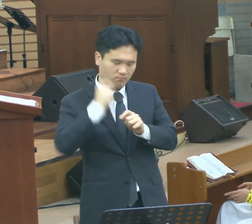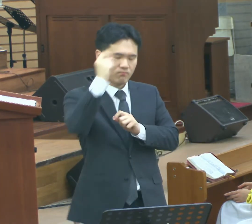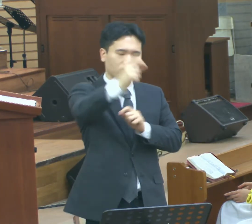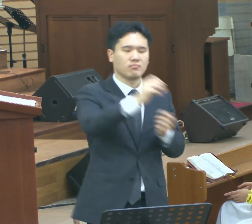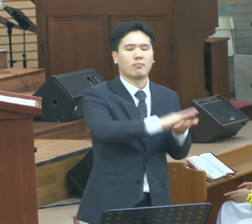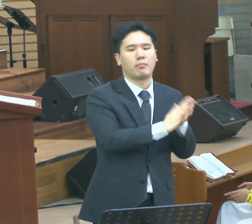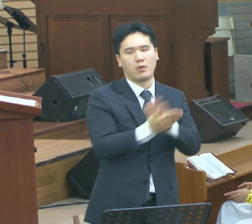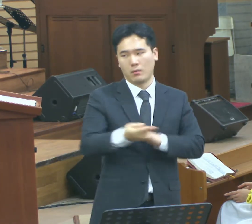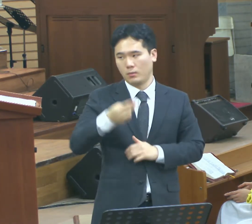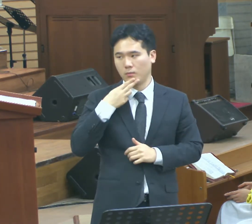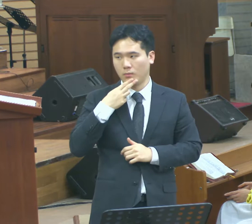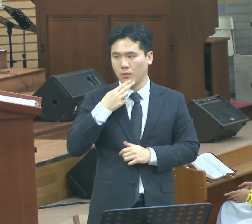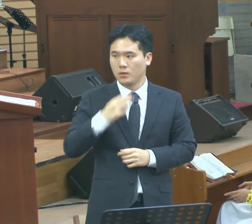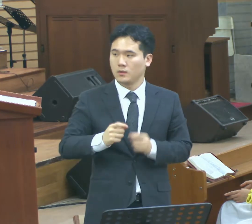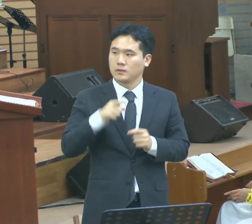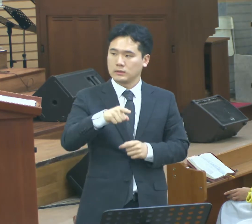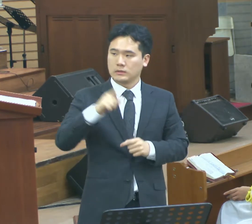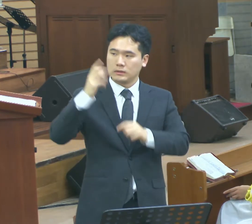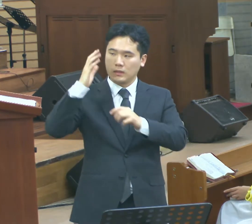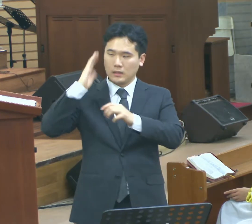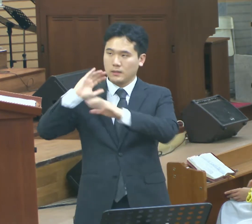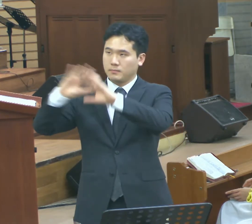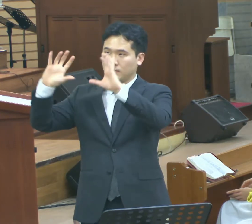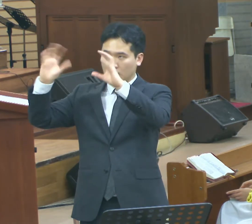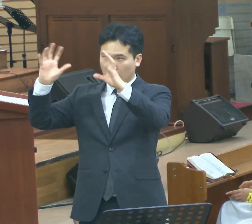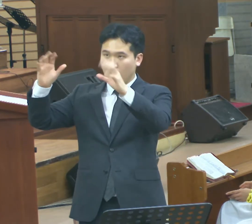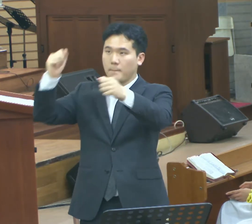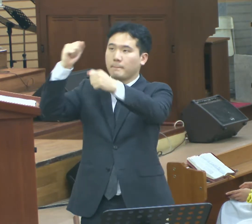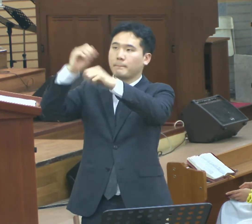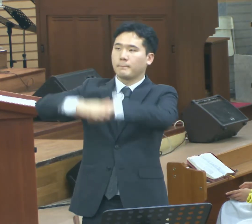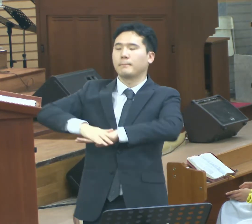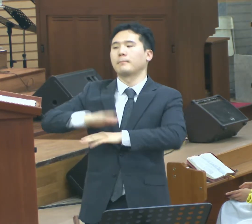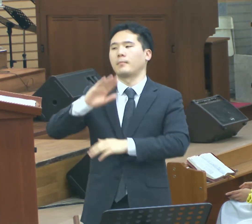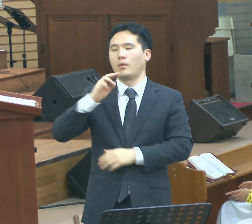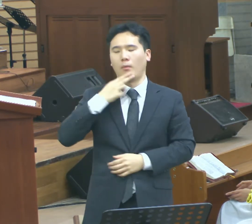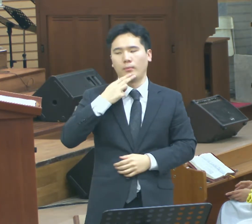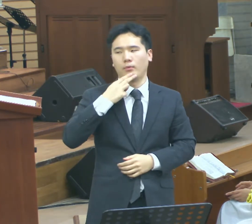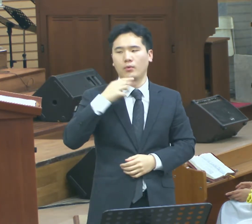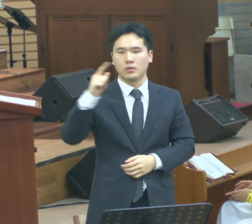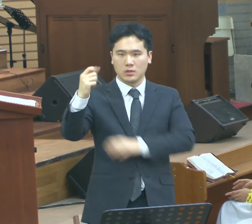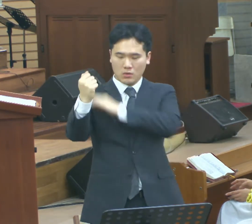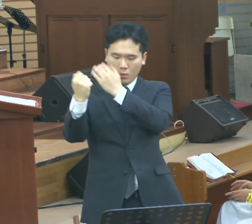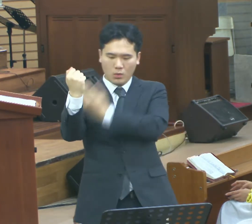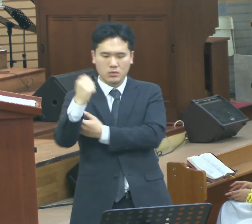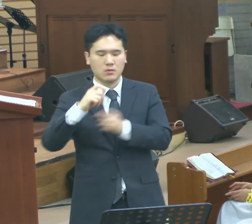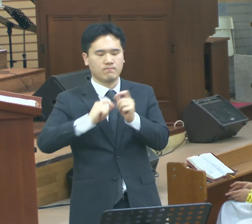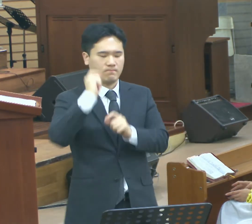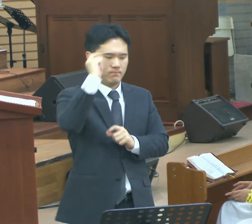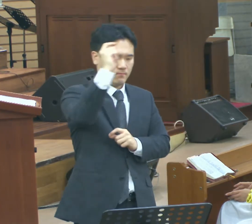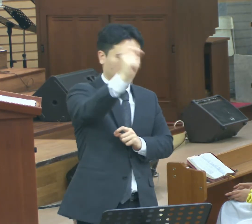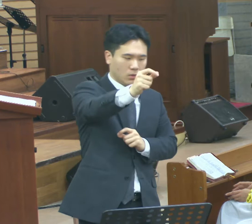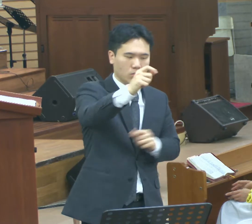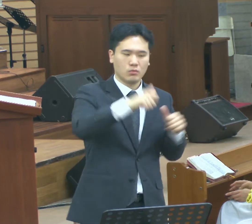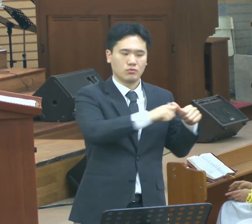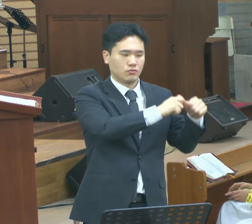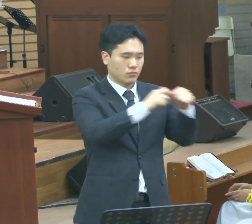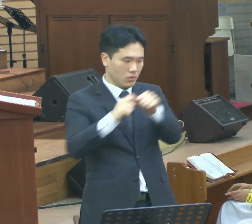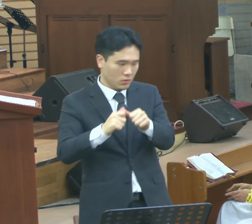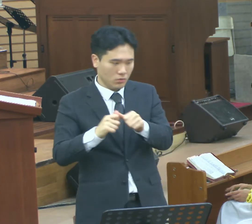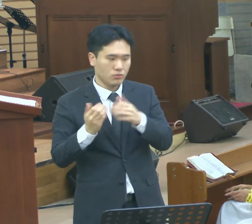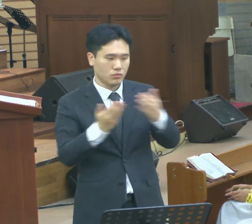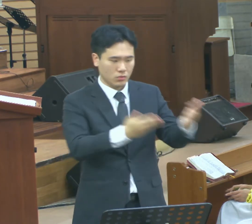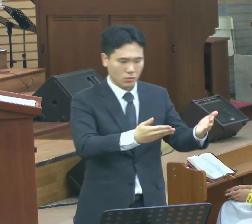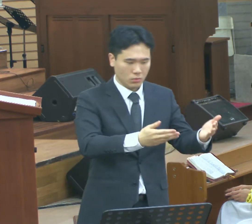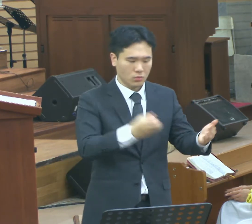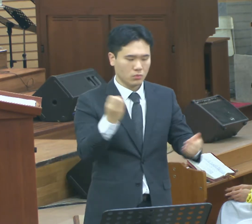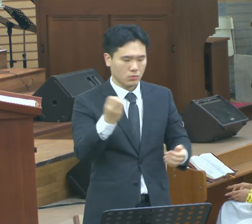변치 않는 분이시오 그의 나라는 멸망되지 않는다는 거예요. 그의 권세는 무궁하고 그는 구원도 하시고